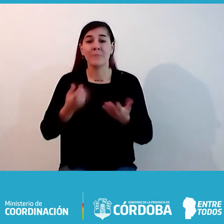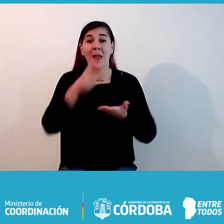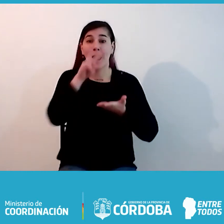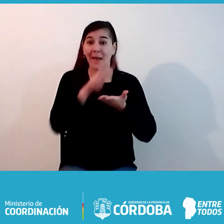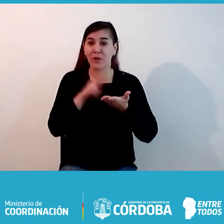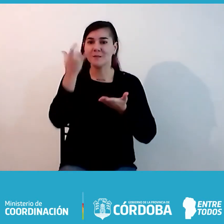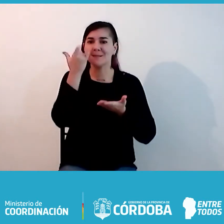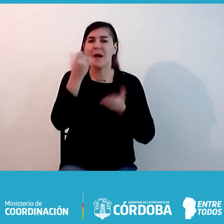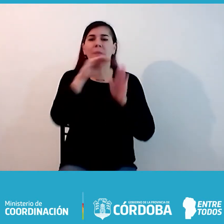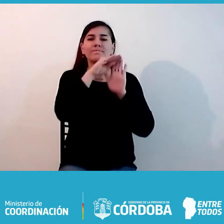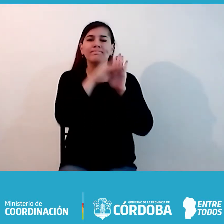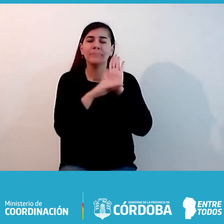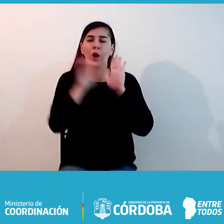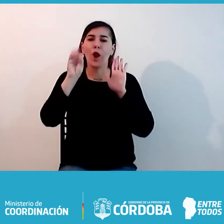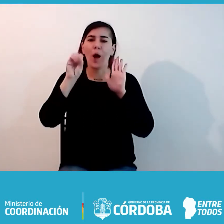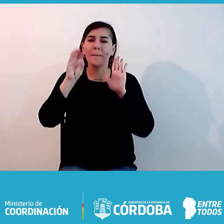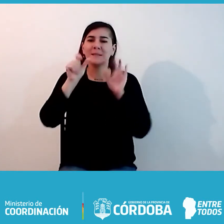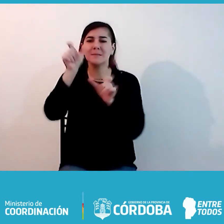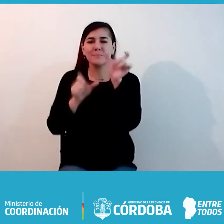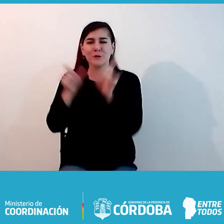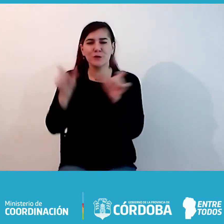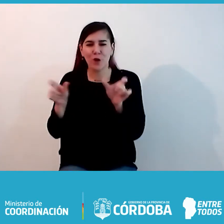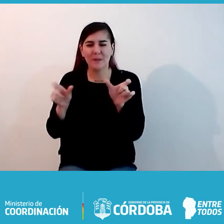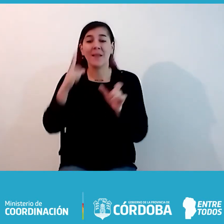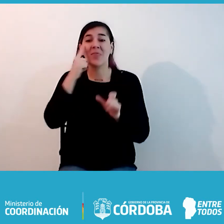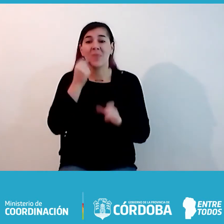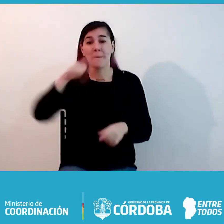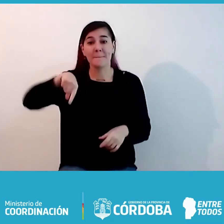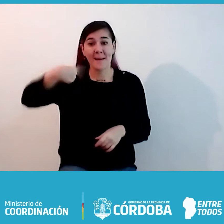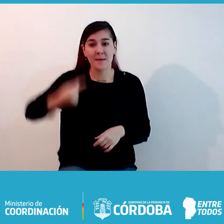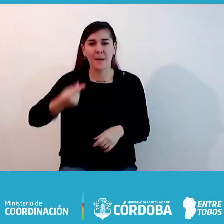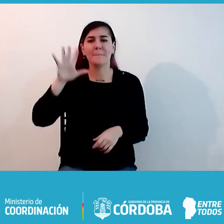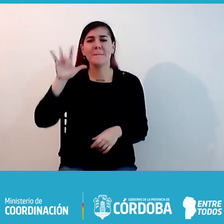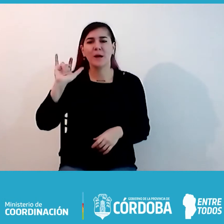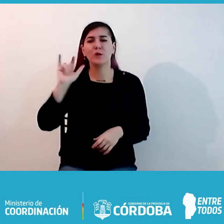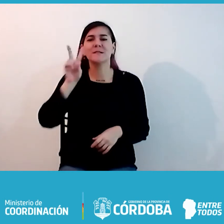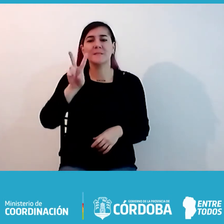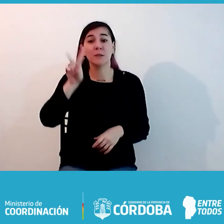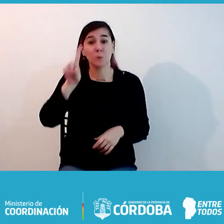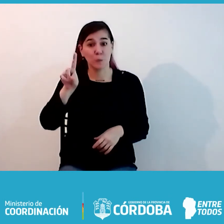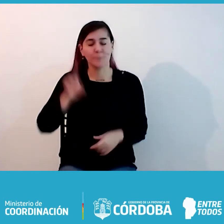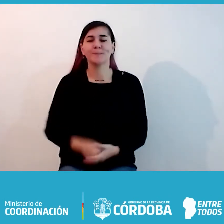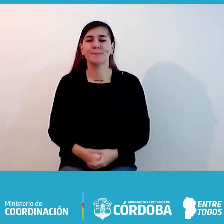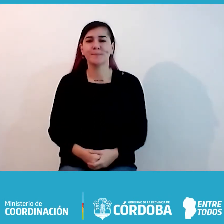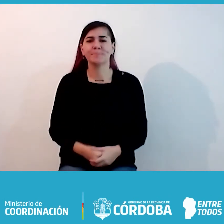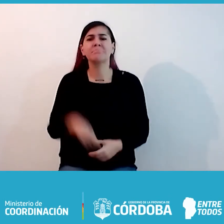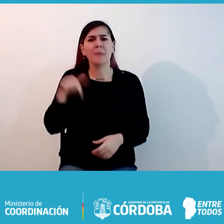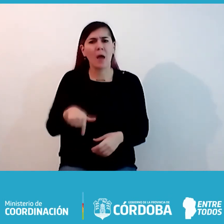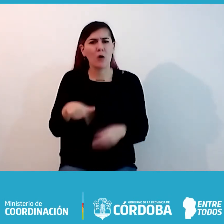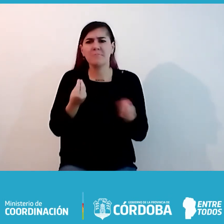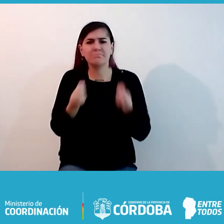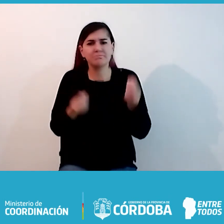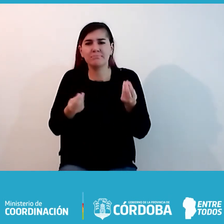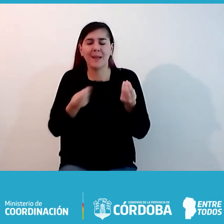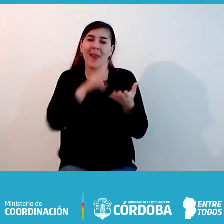Leído el listado de los asistentes para el día de mañana, miércoles 21, vamos a